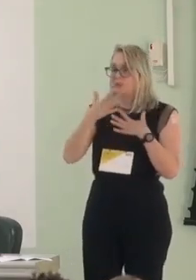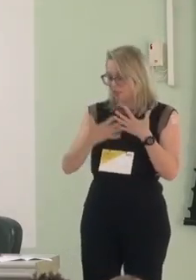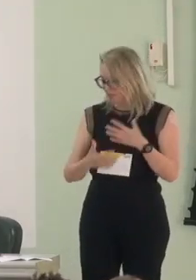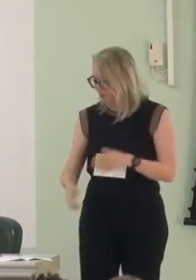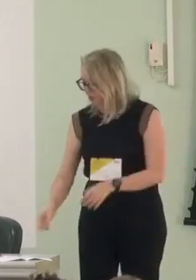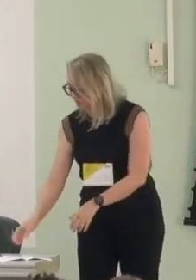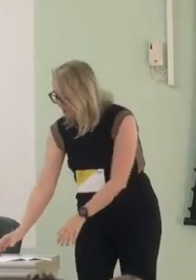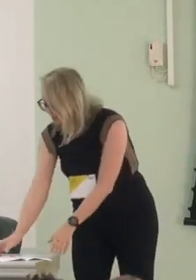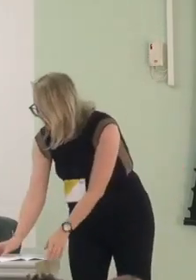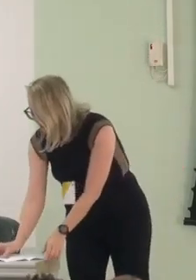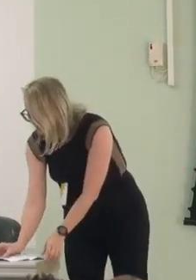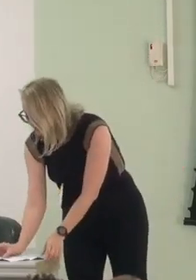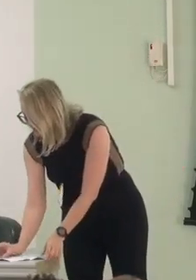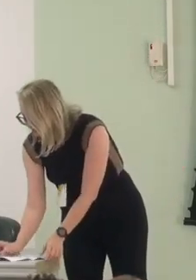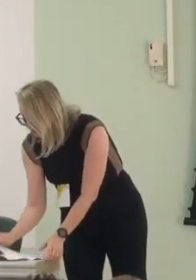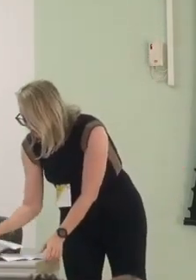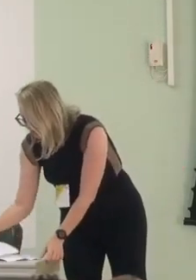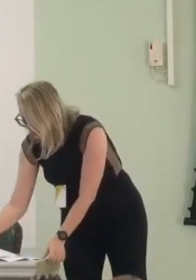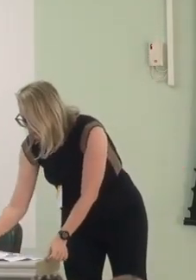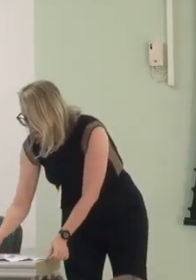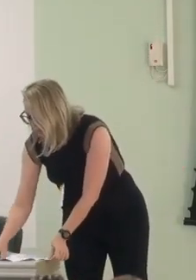línguas de sinais e a relação